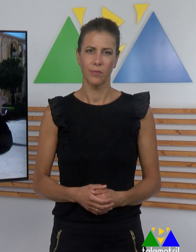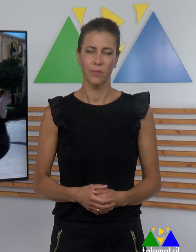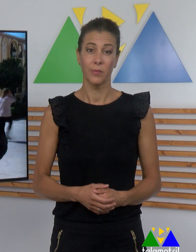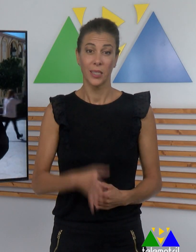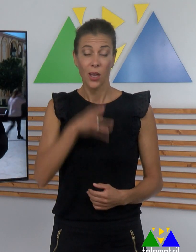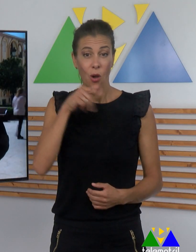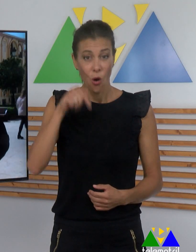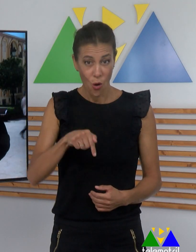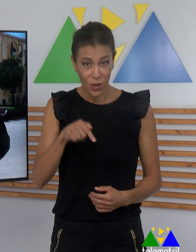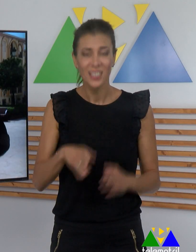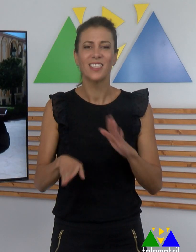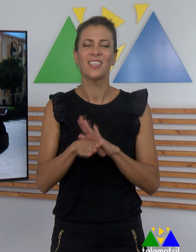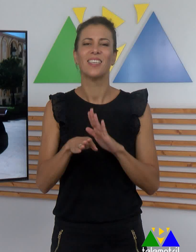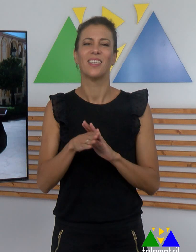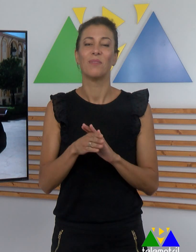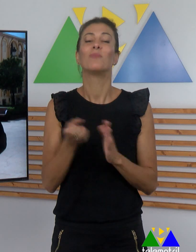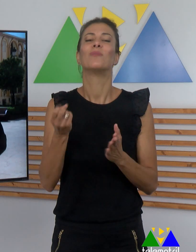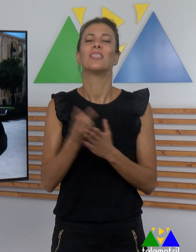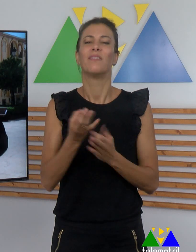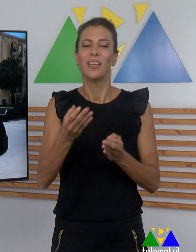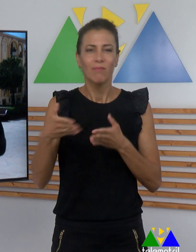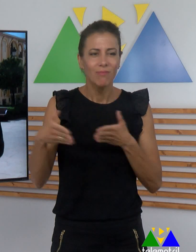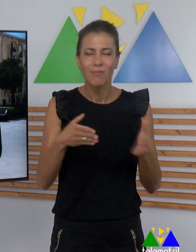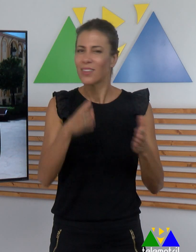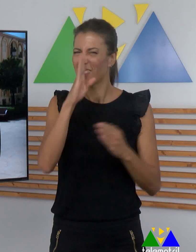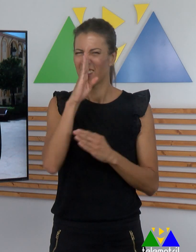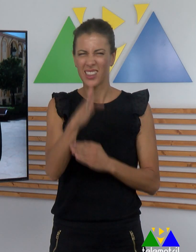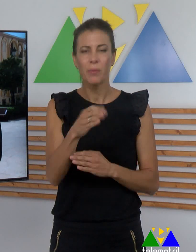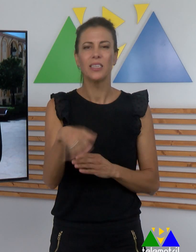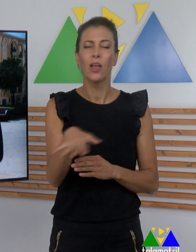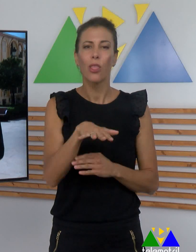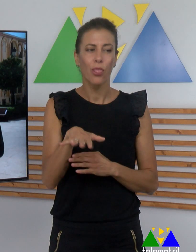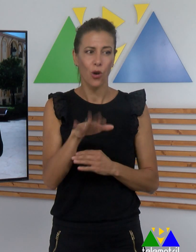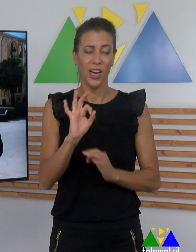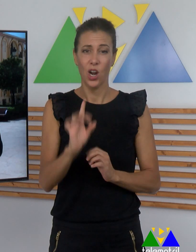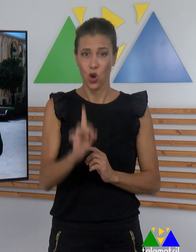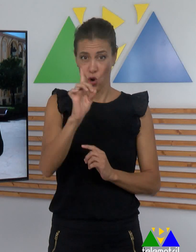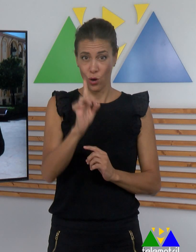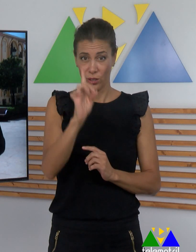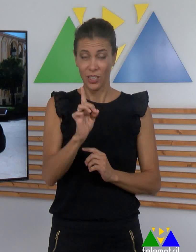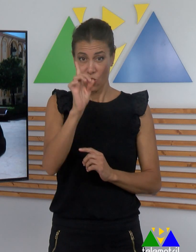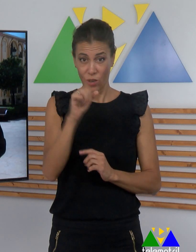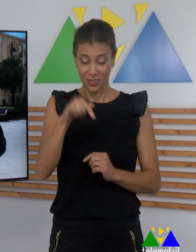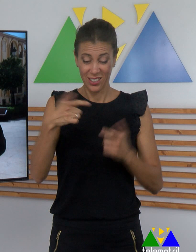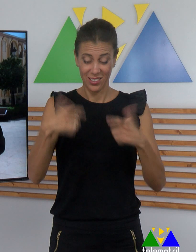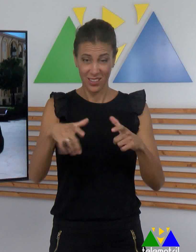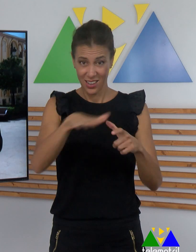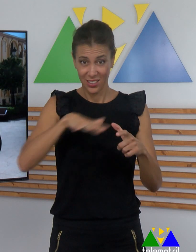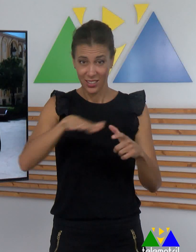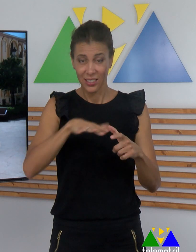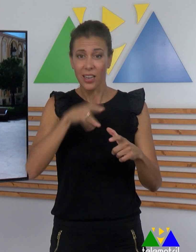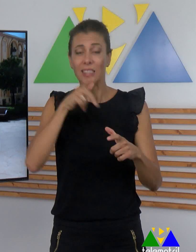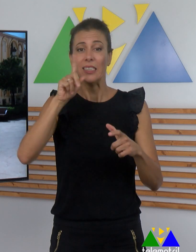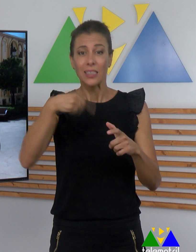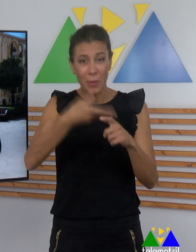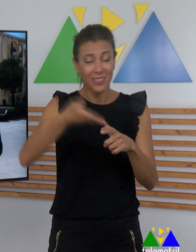Y hoy seguiremos también nuestro rumbo entrando directamente en la zona norte de este área, que confluye en la parte